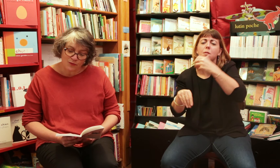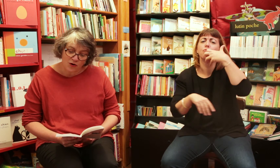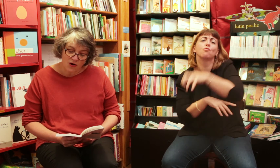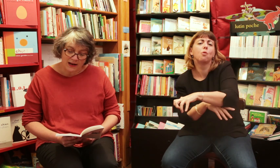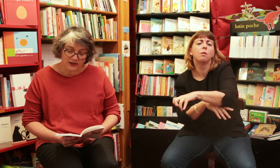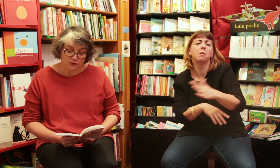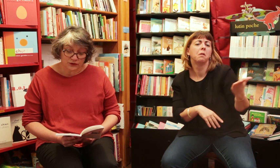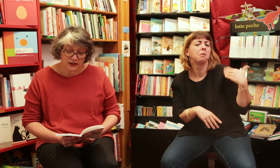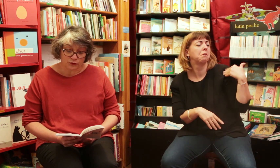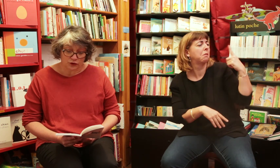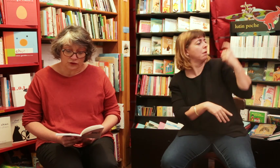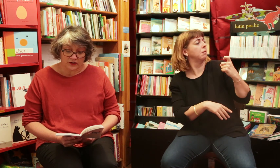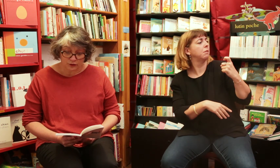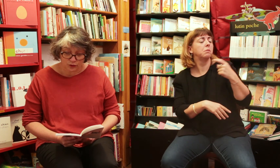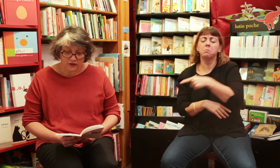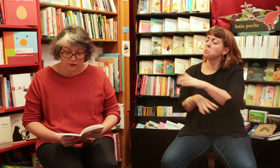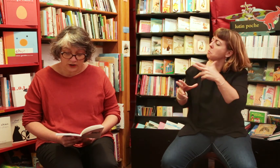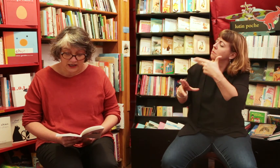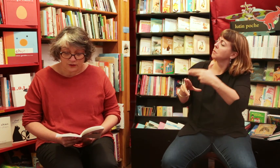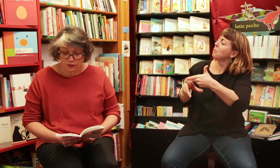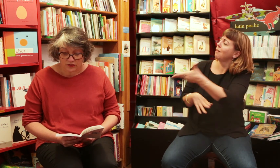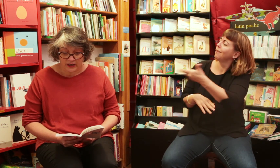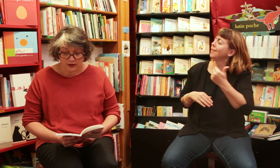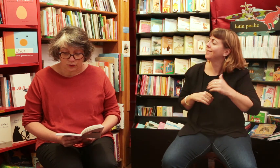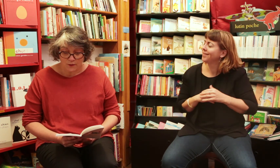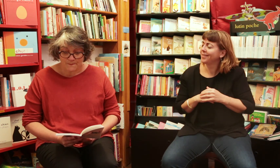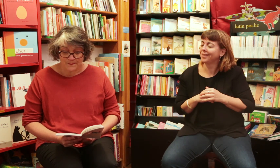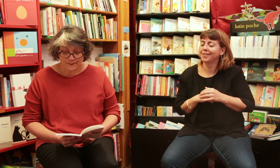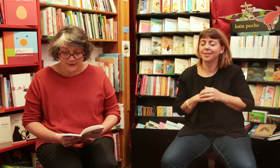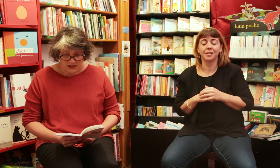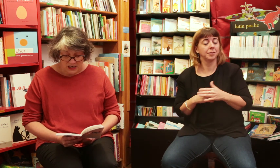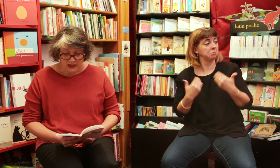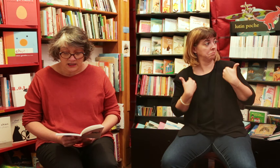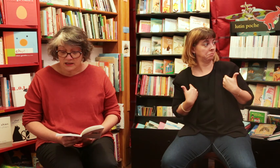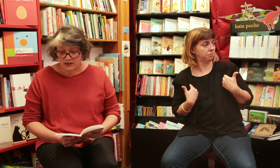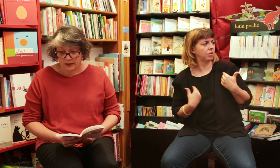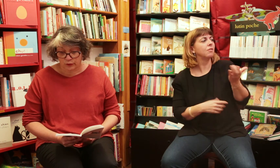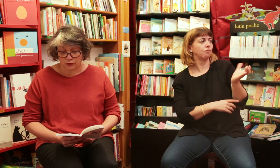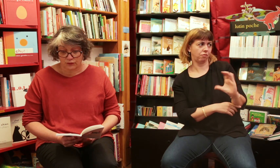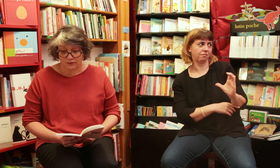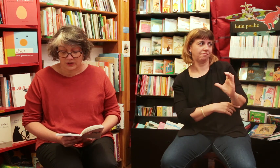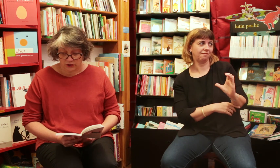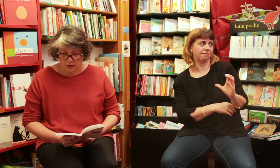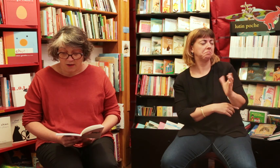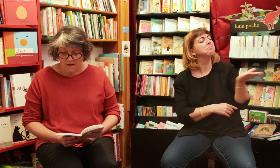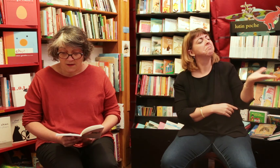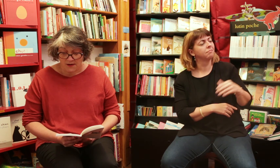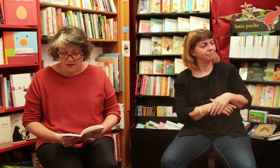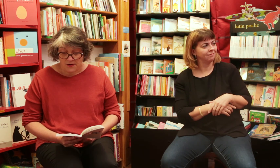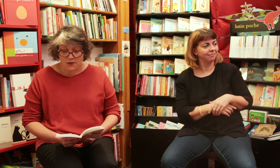t'appelles comment ?» elle m'a demandé en sortant sa trousse et son cahier de son sac à dos. « Charlie », j'ai répondu. « Et